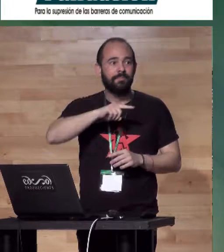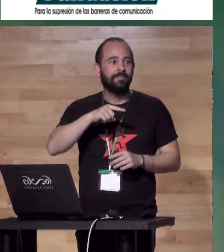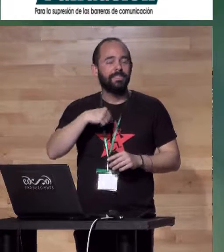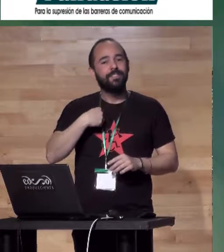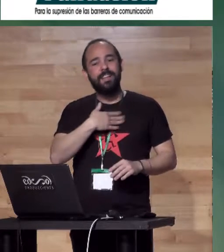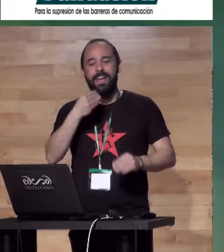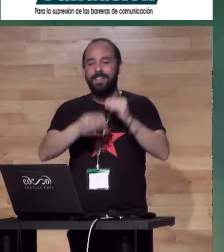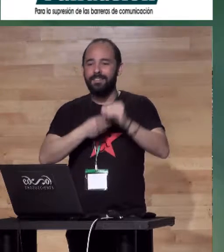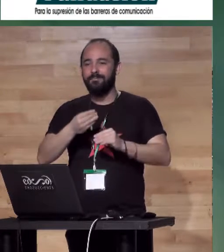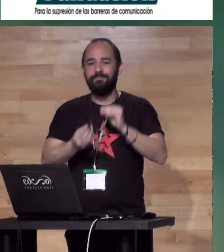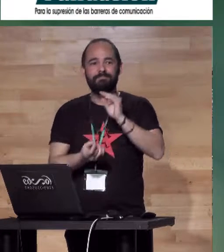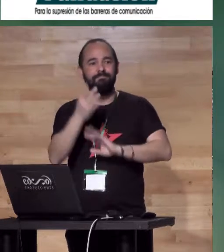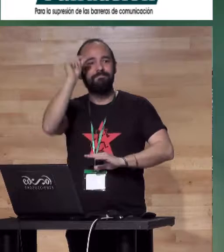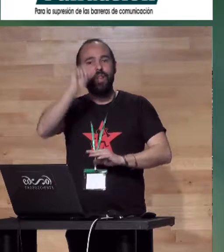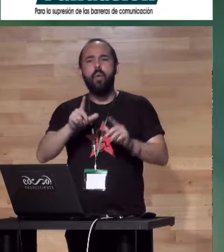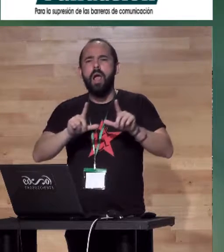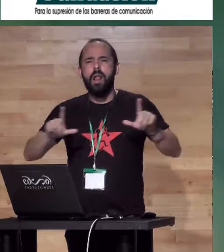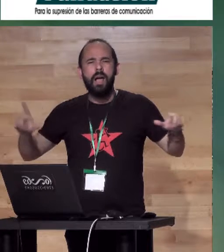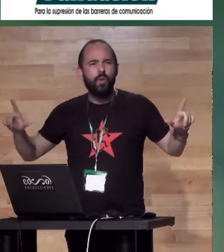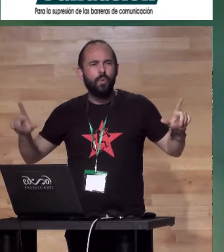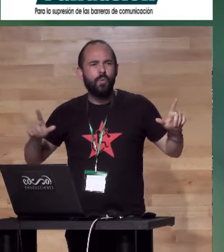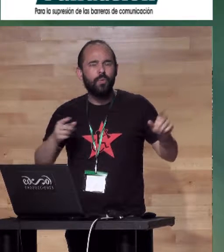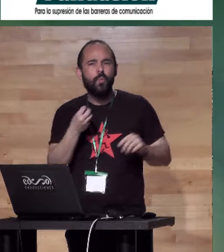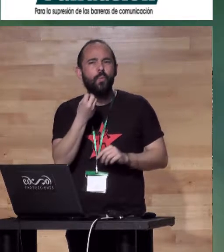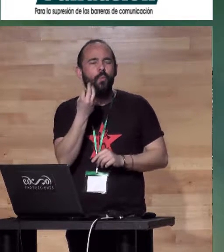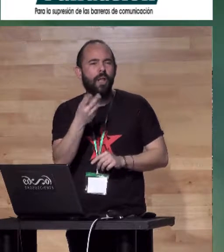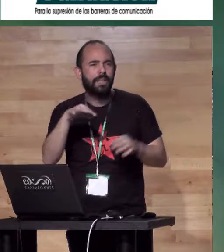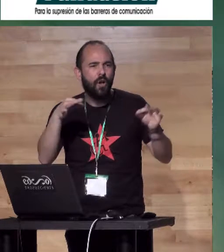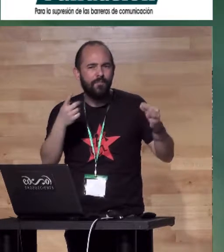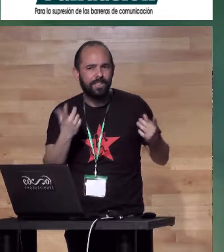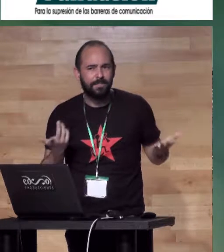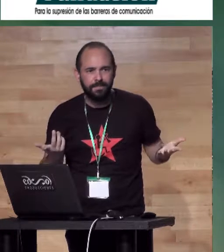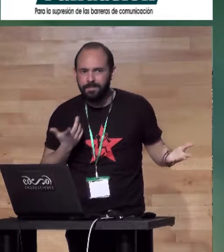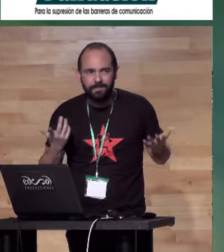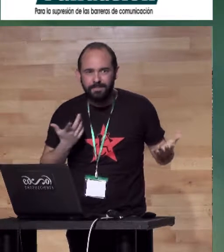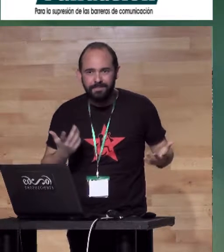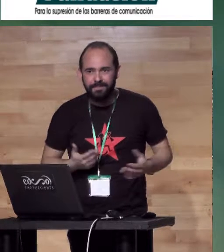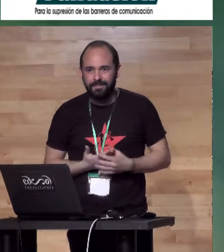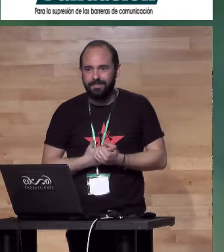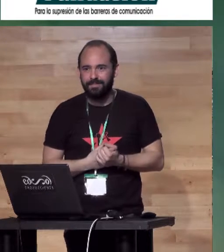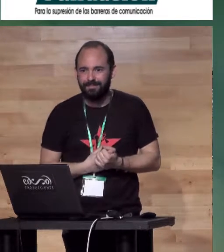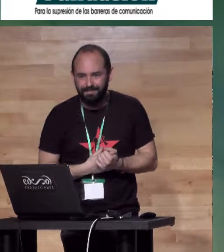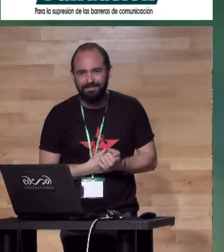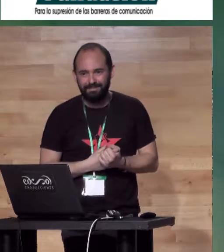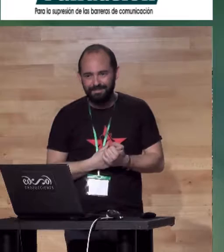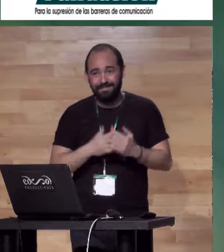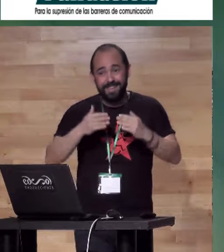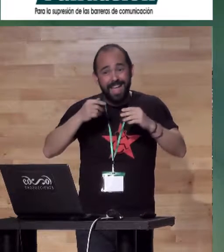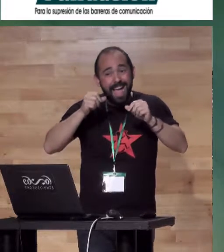sería un minuto de grabación. Entonces os pregunto, ¿para hacer un largo cuántas hojas hacen falta?